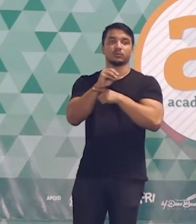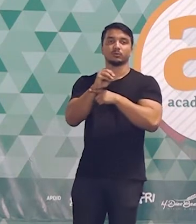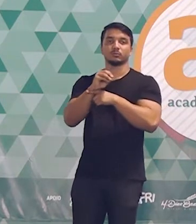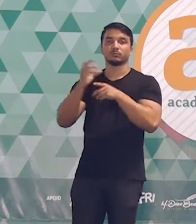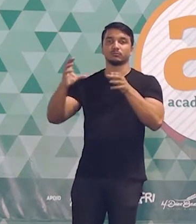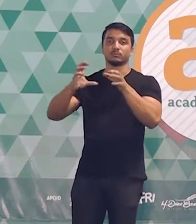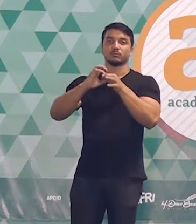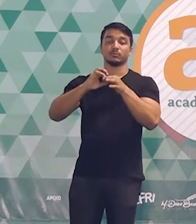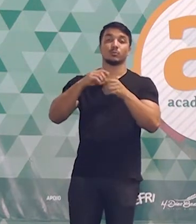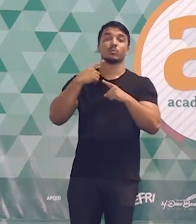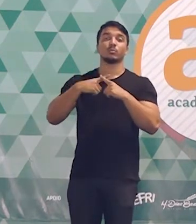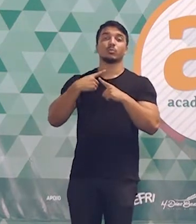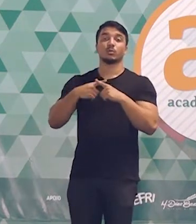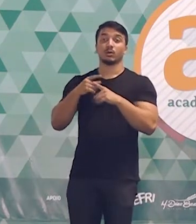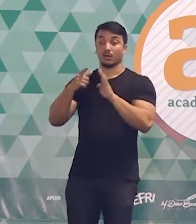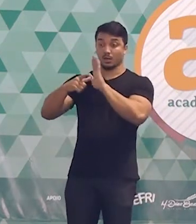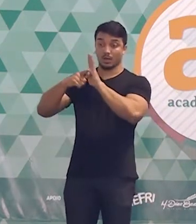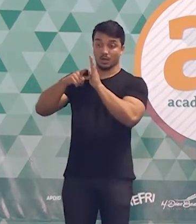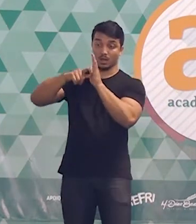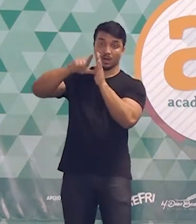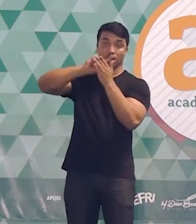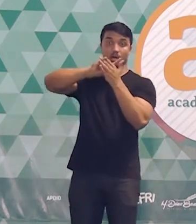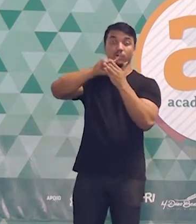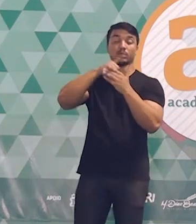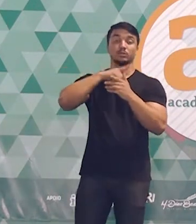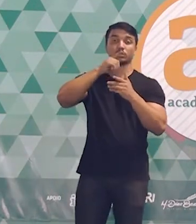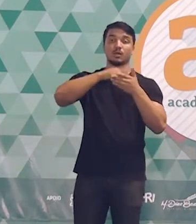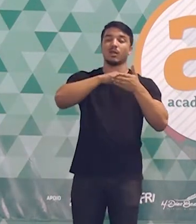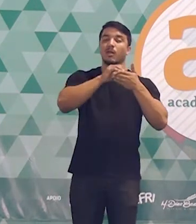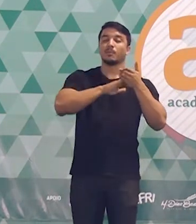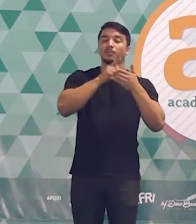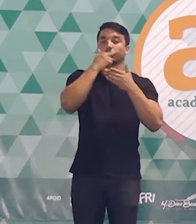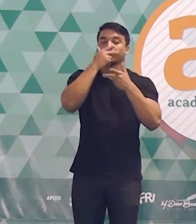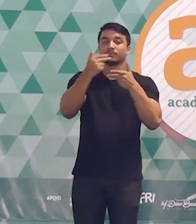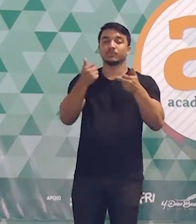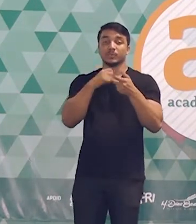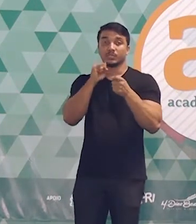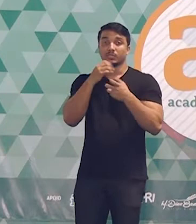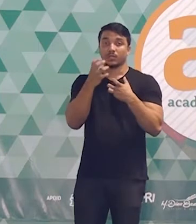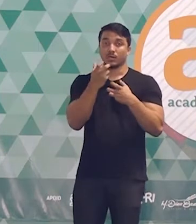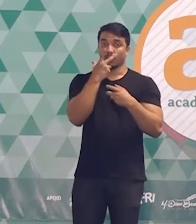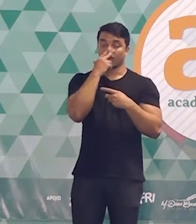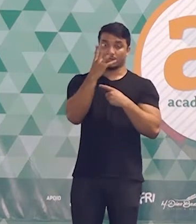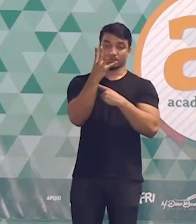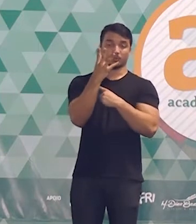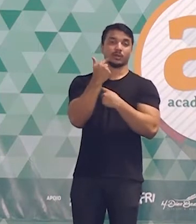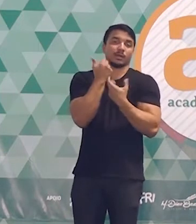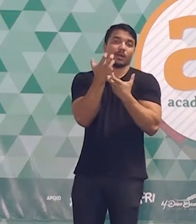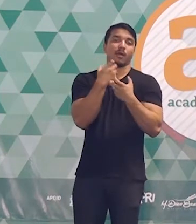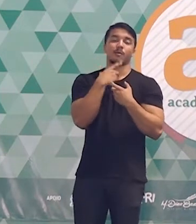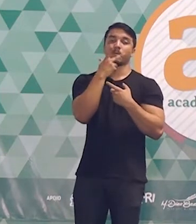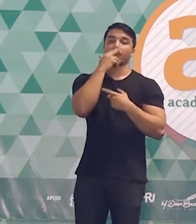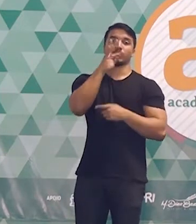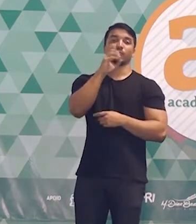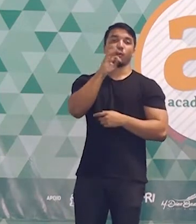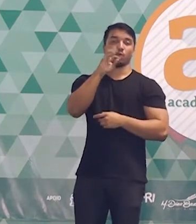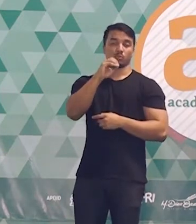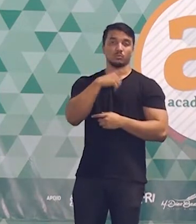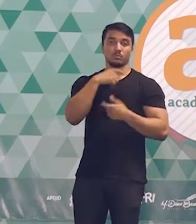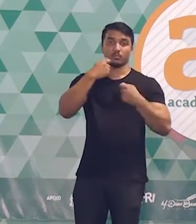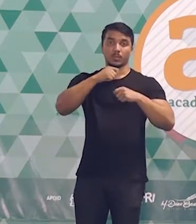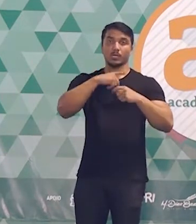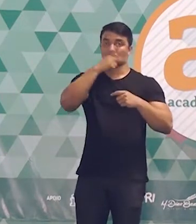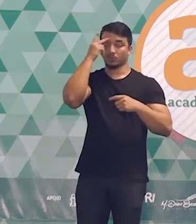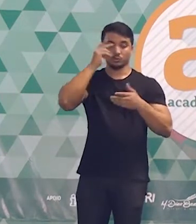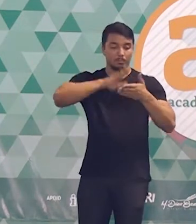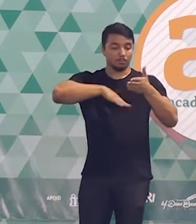fotográfica. Porque antes da máquina fotográfica, quem quisesse ter um retrato tinha que chamar